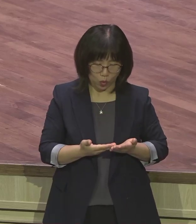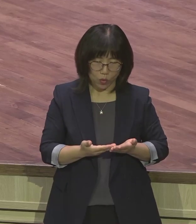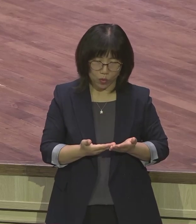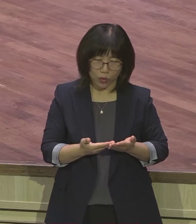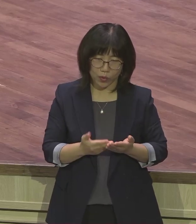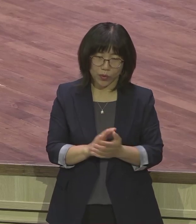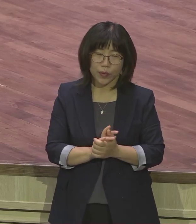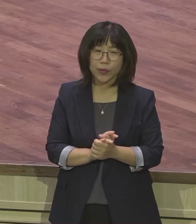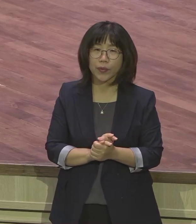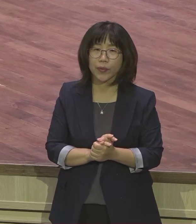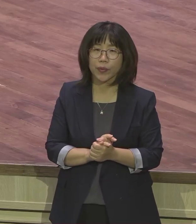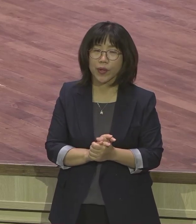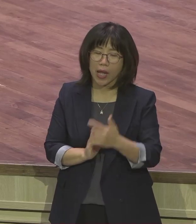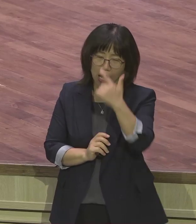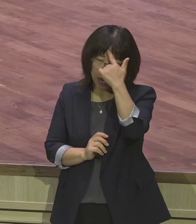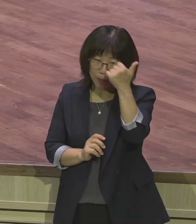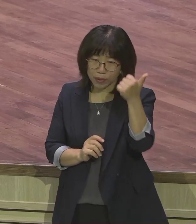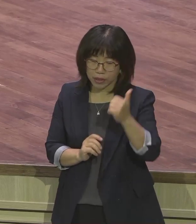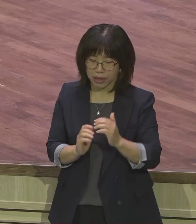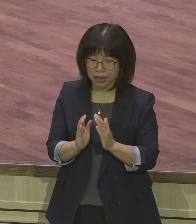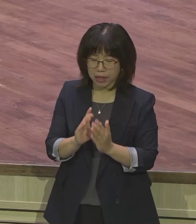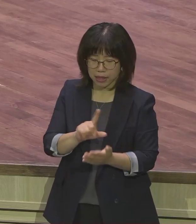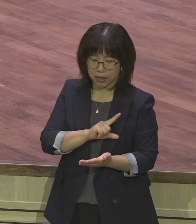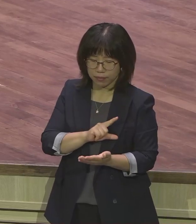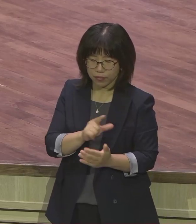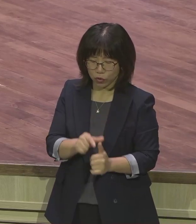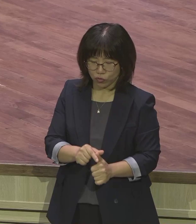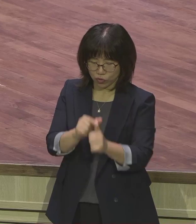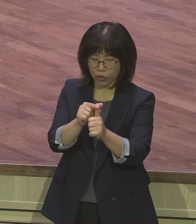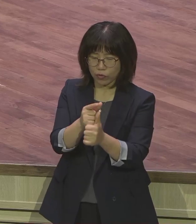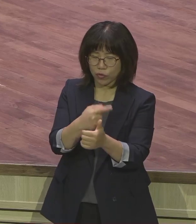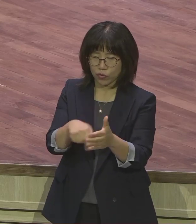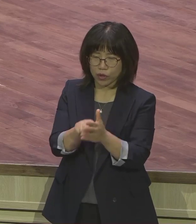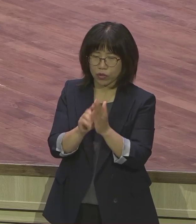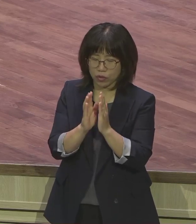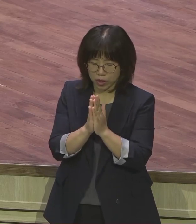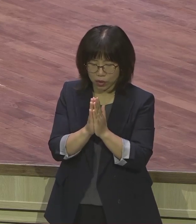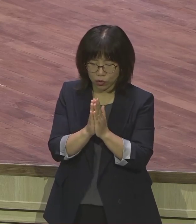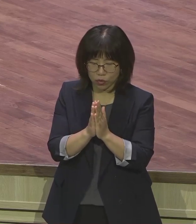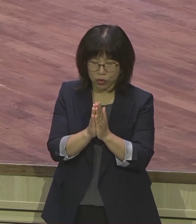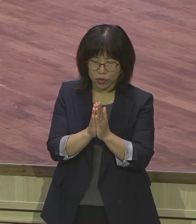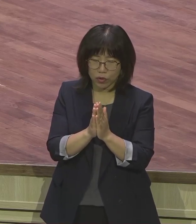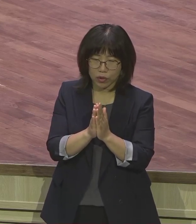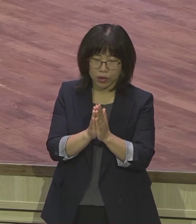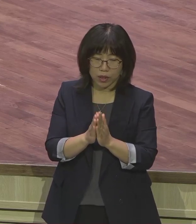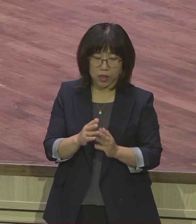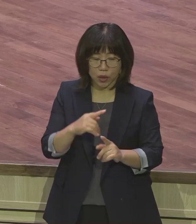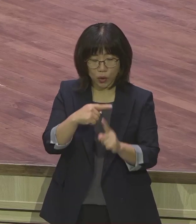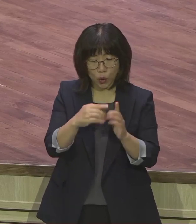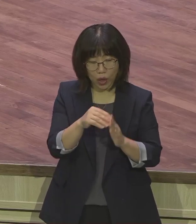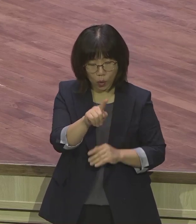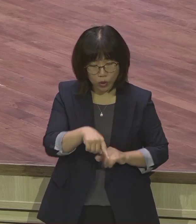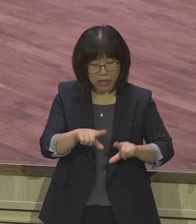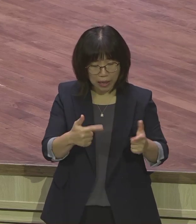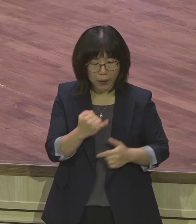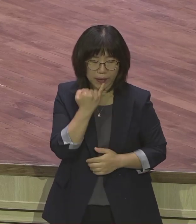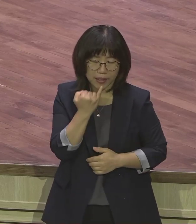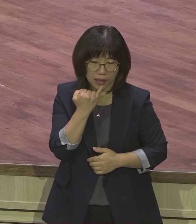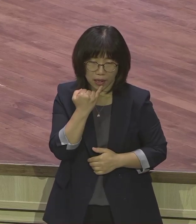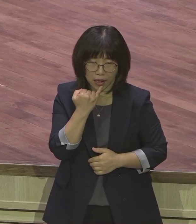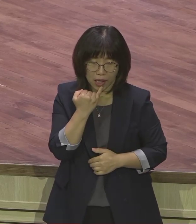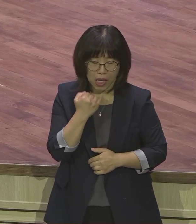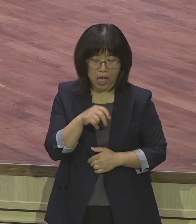근데 이 할아버지 이런 분은 기도해 줘서 구원 받도록 우리 올 거 없다 신발 신고